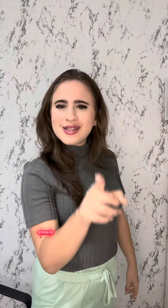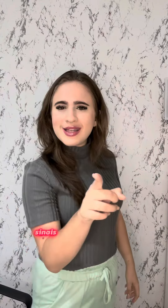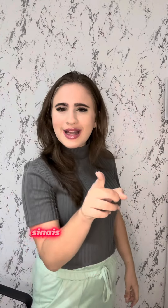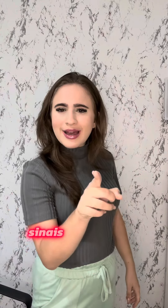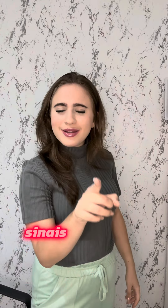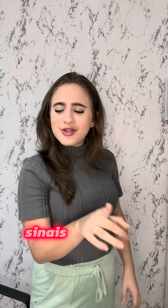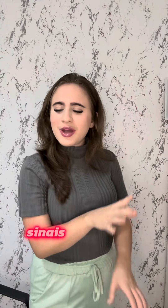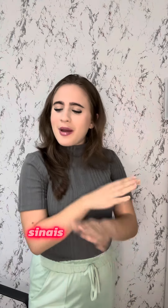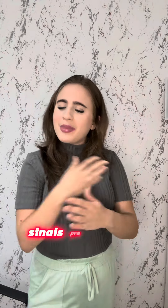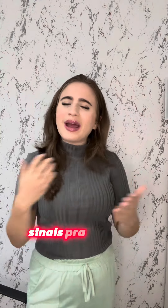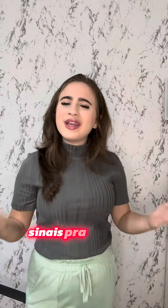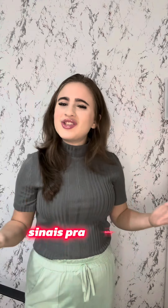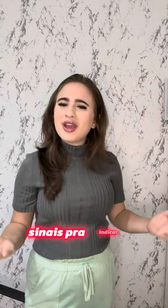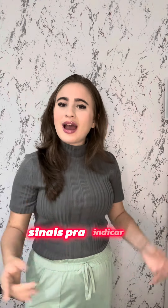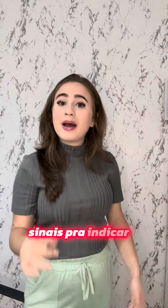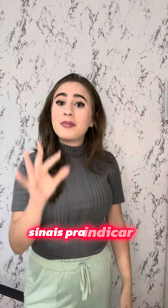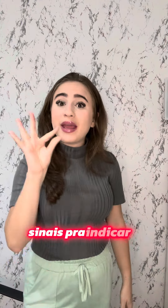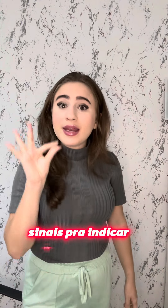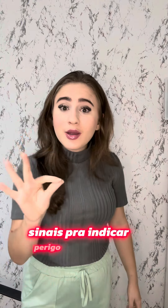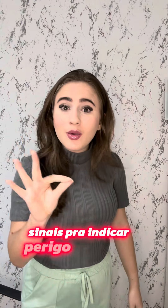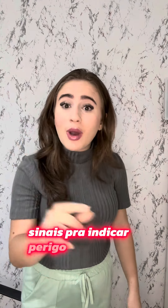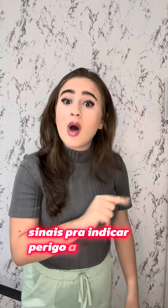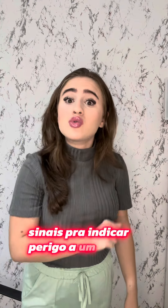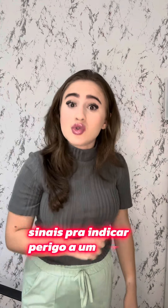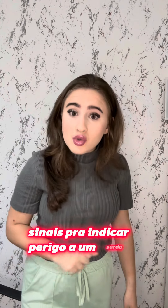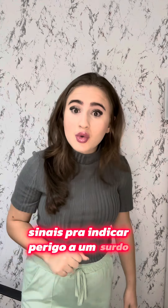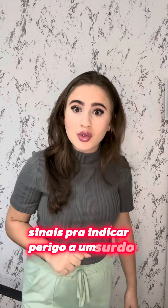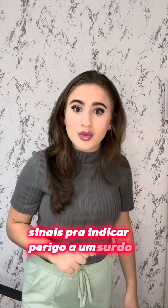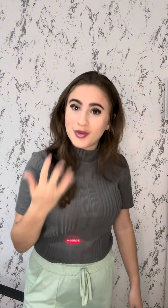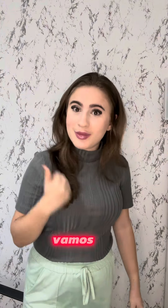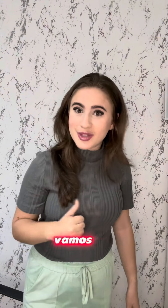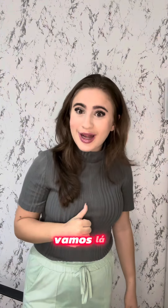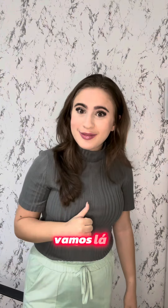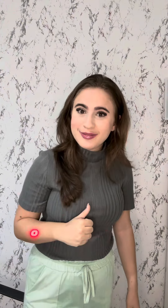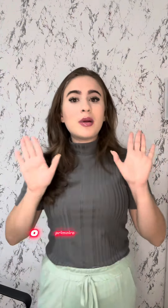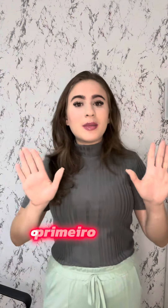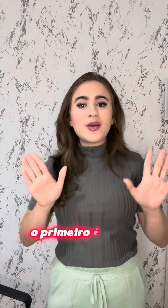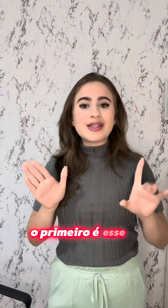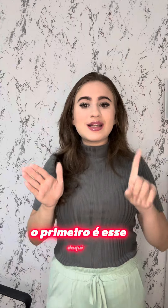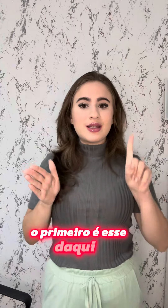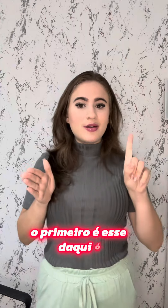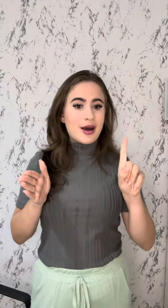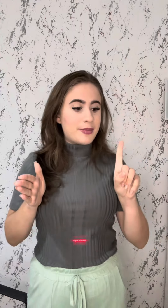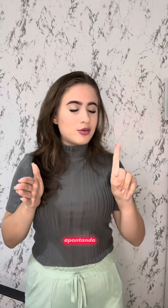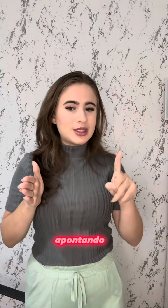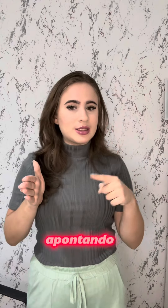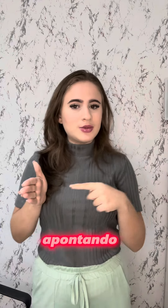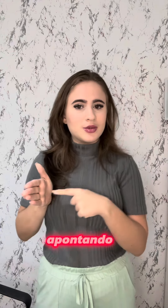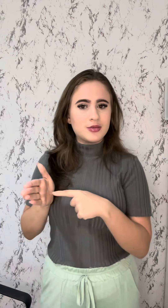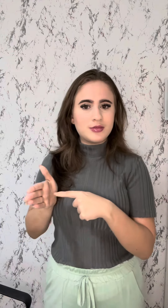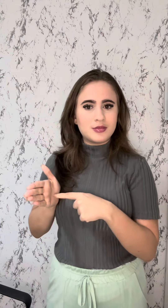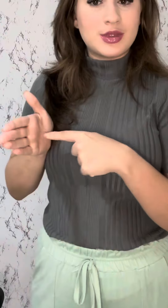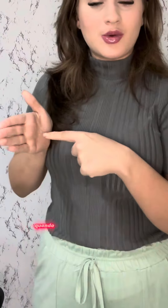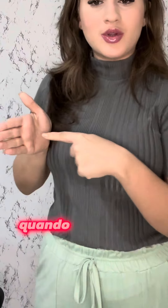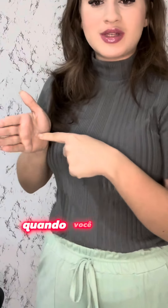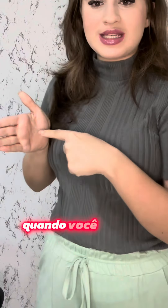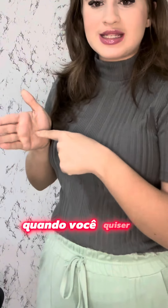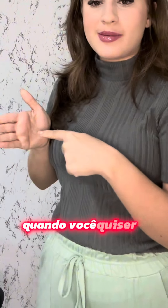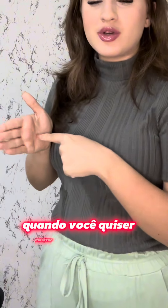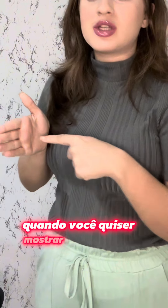sinais para indicar perigo a um surdo vamos lá primeiro esse daqui ó apontando Quando você quiser mostrar